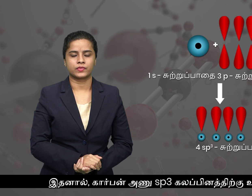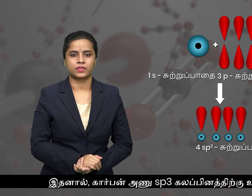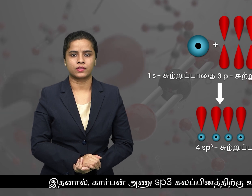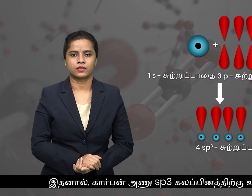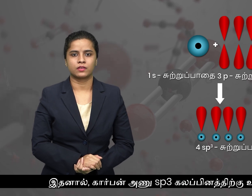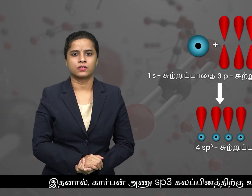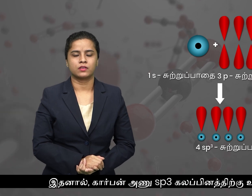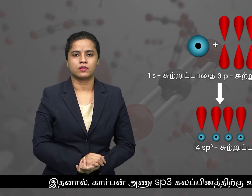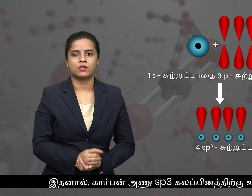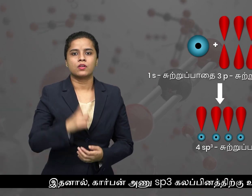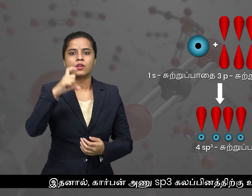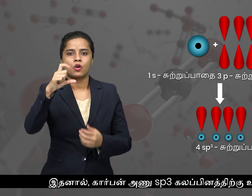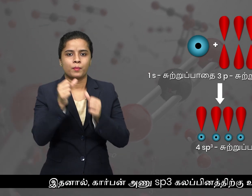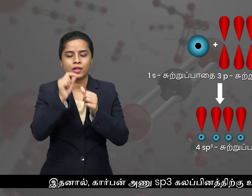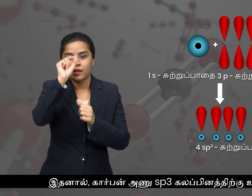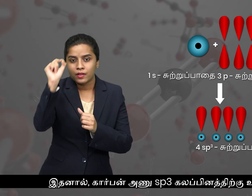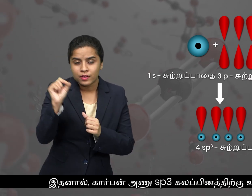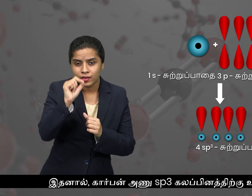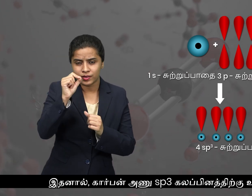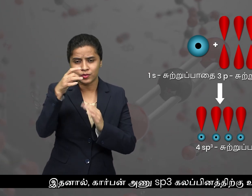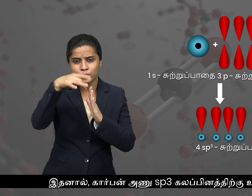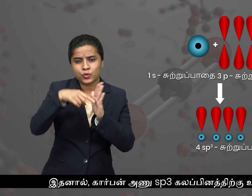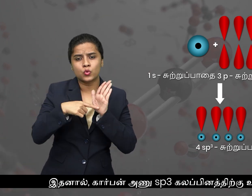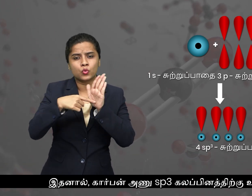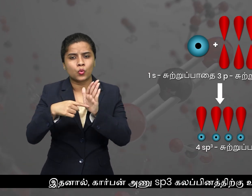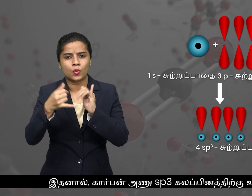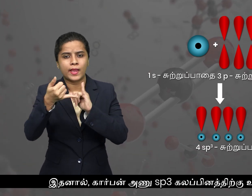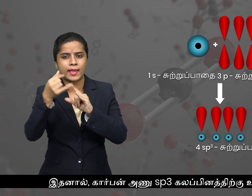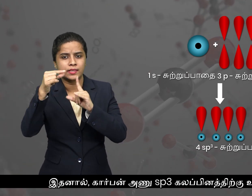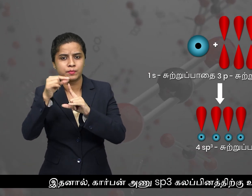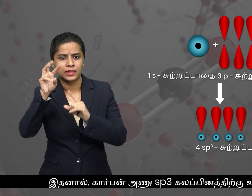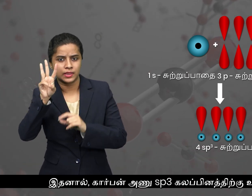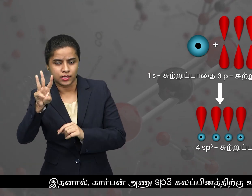இதனால் கார்பன் அணு sp3 கலப்பினத்திற்கு உட்படுகிறது.